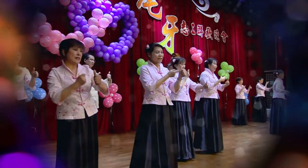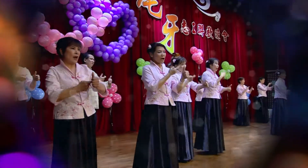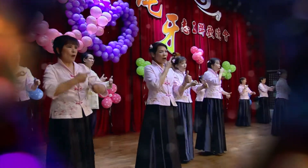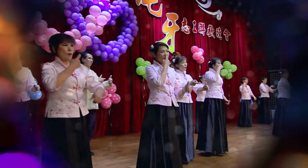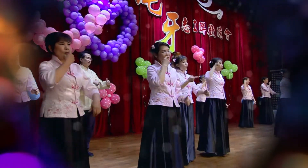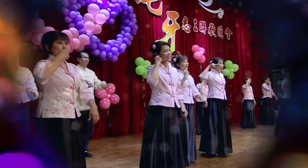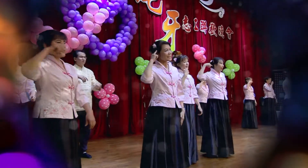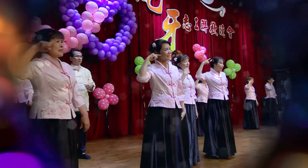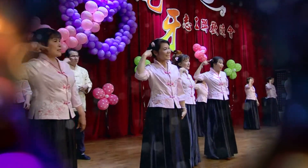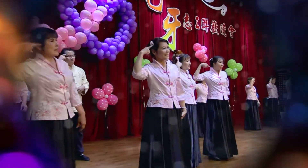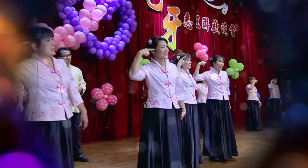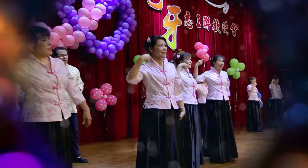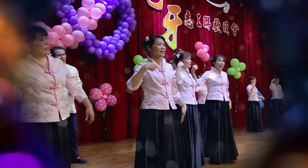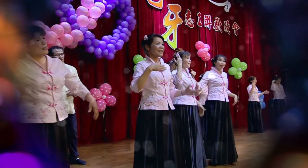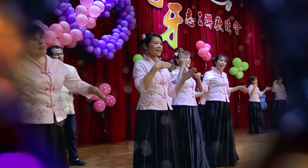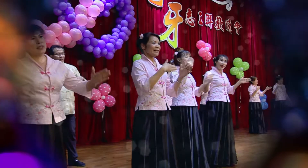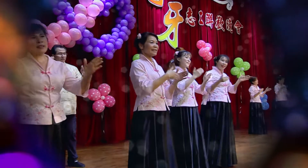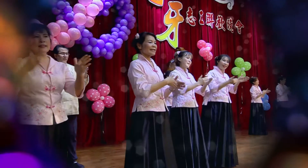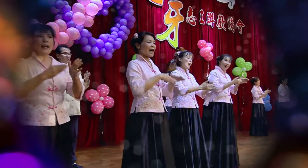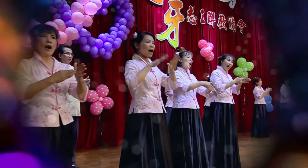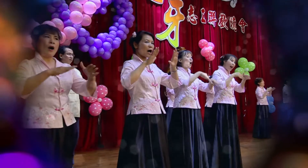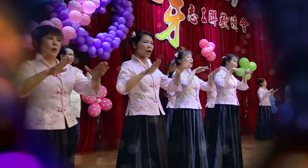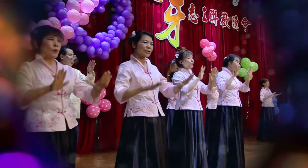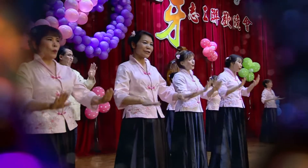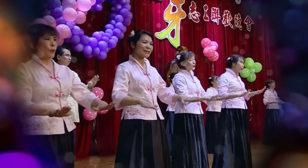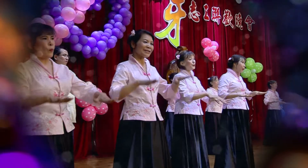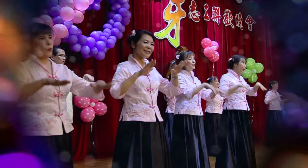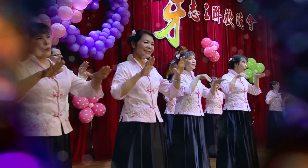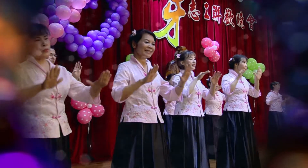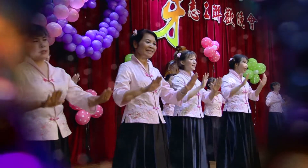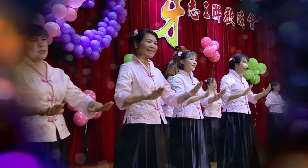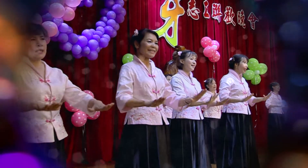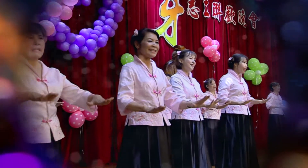叫我思念到如今。